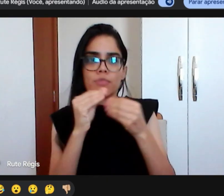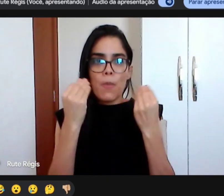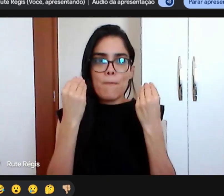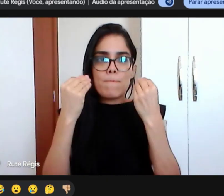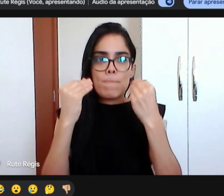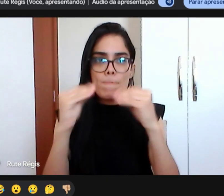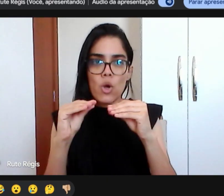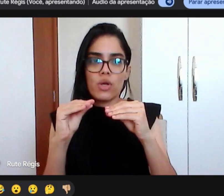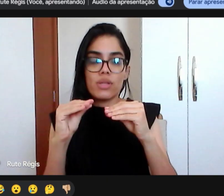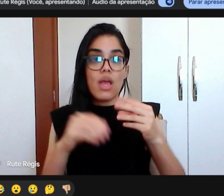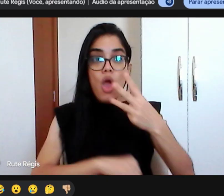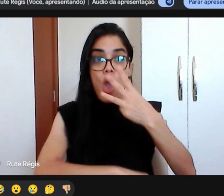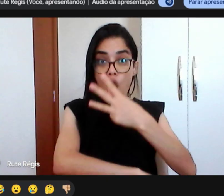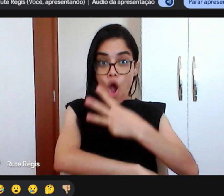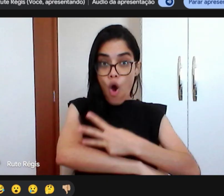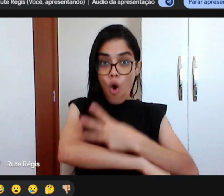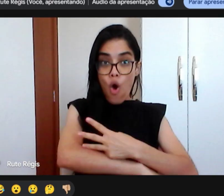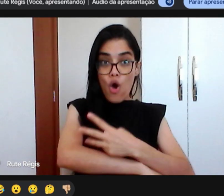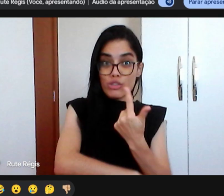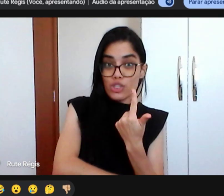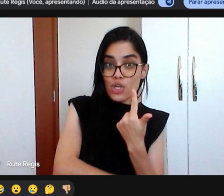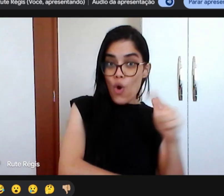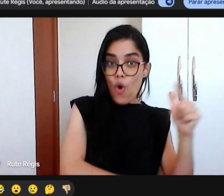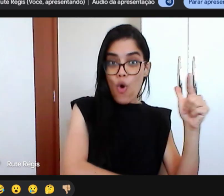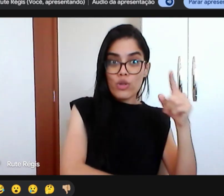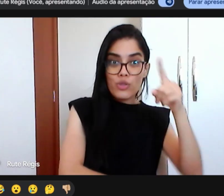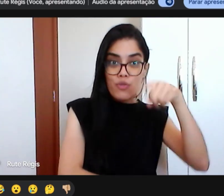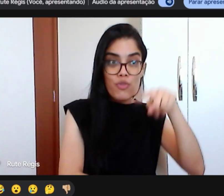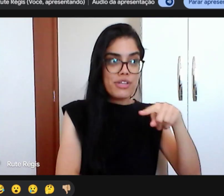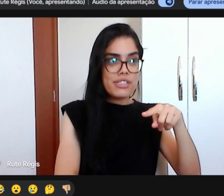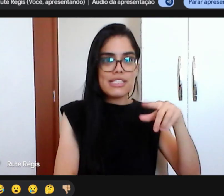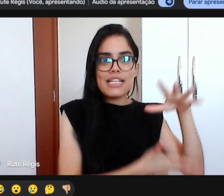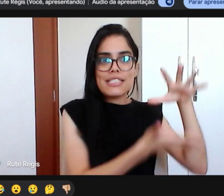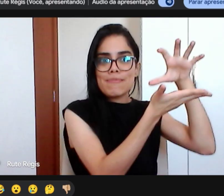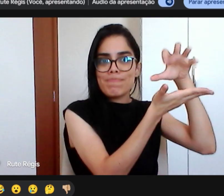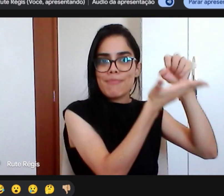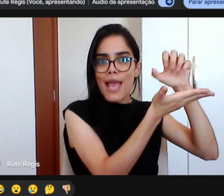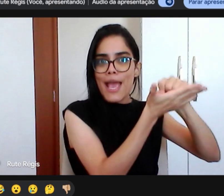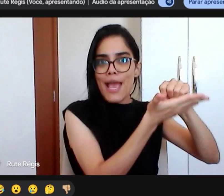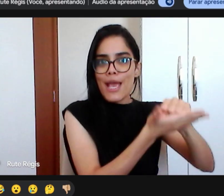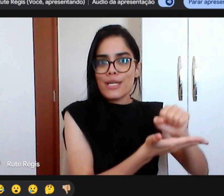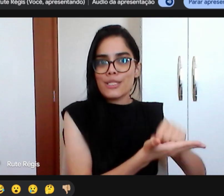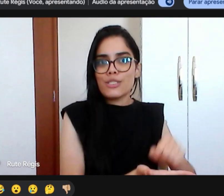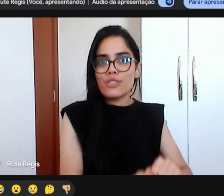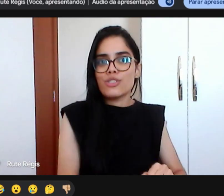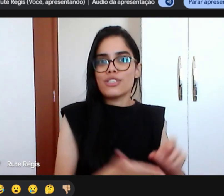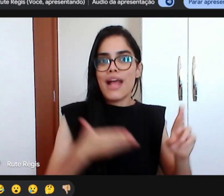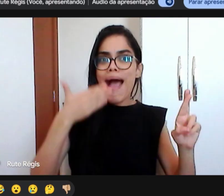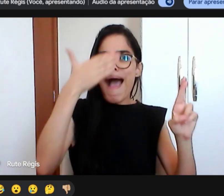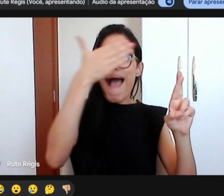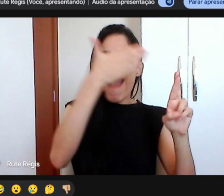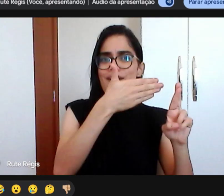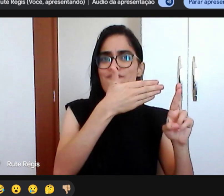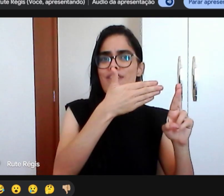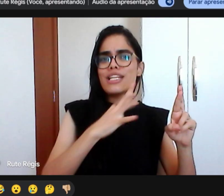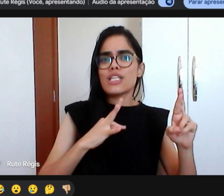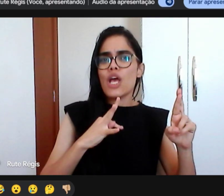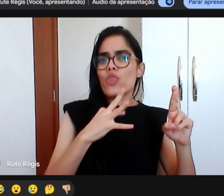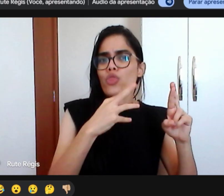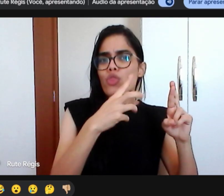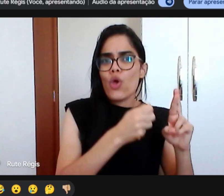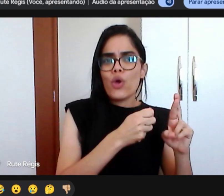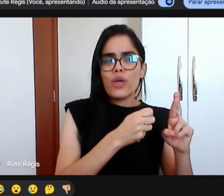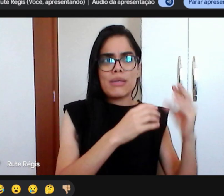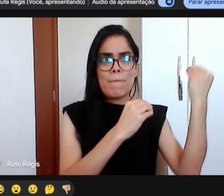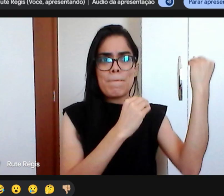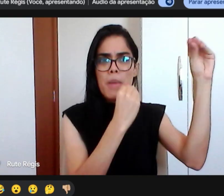texto, vocês complementem com o autor e façam esse registro